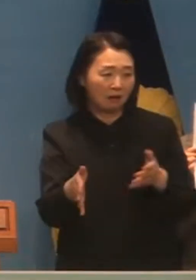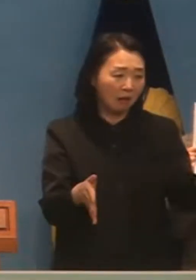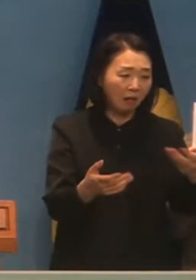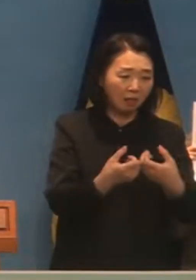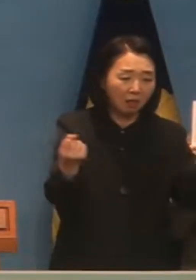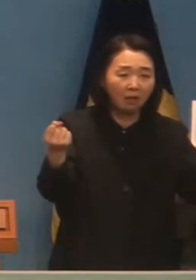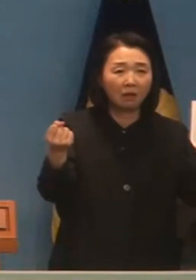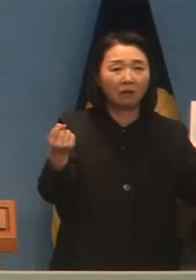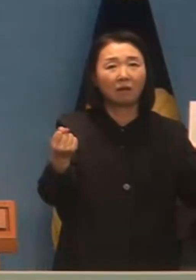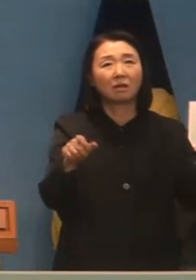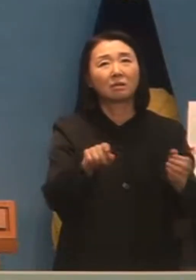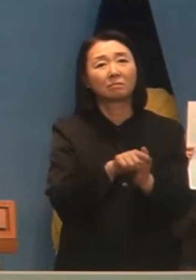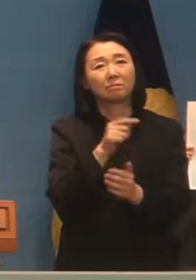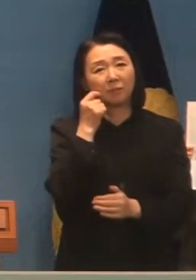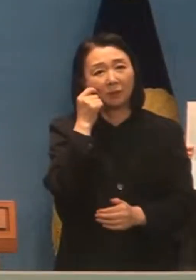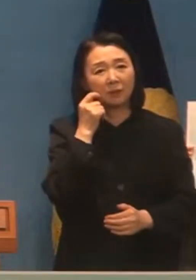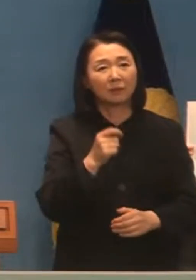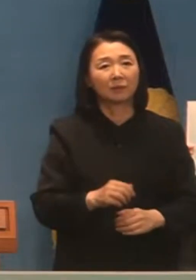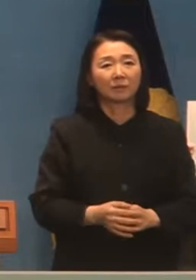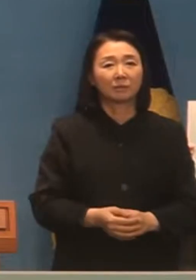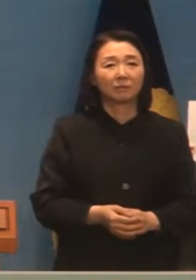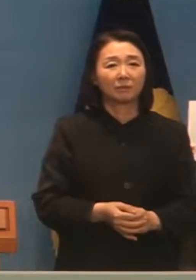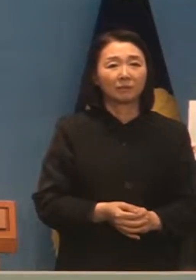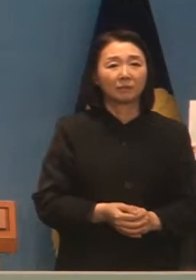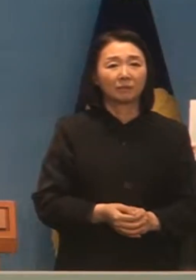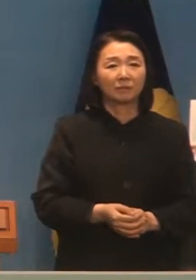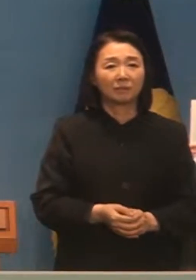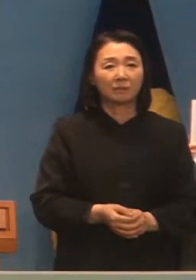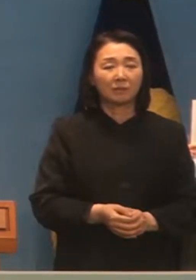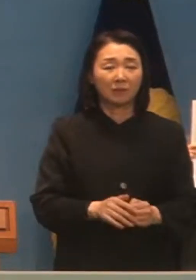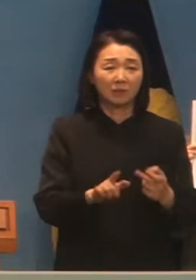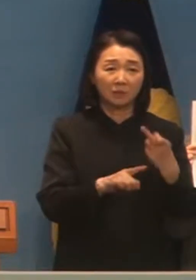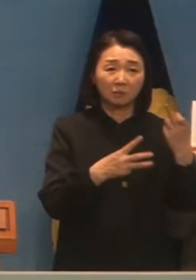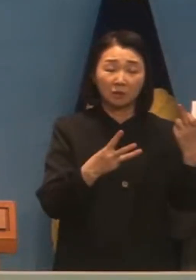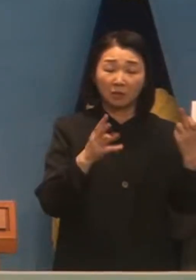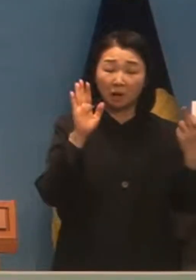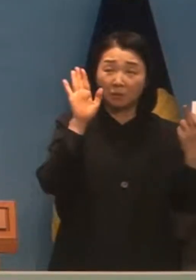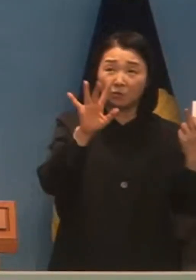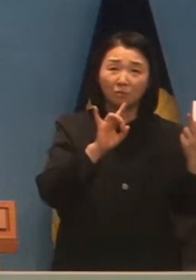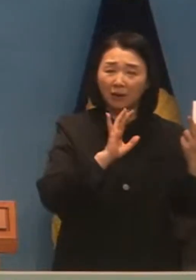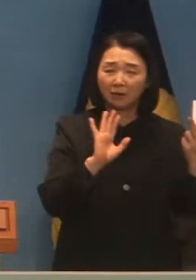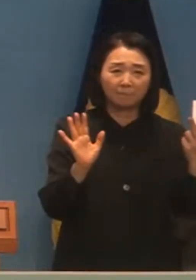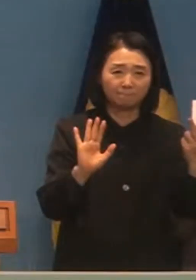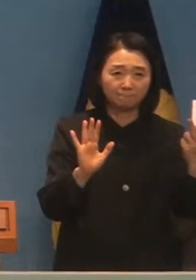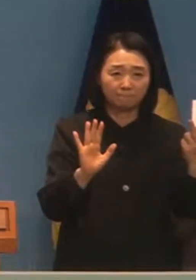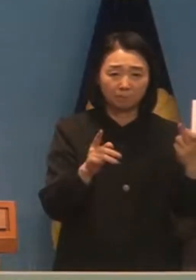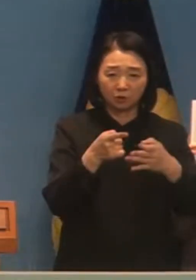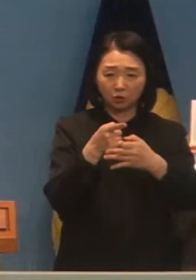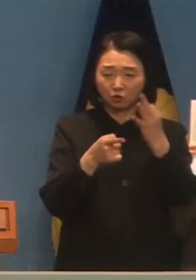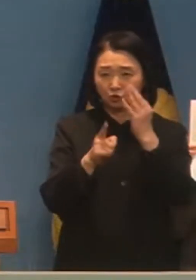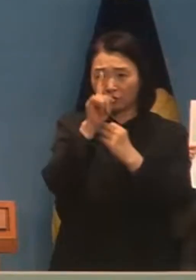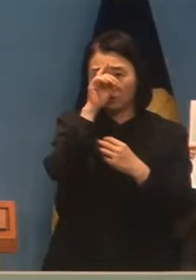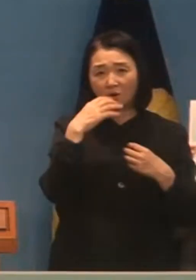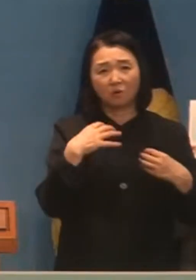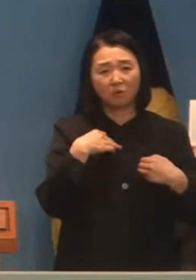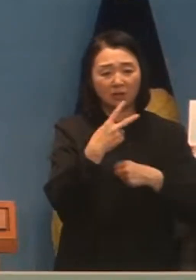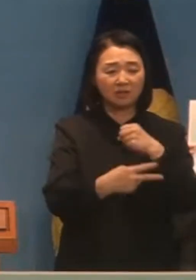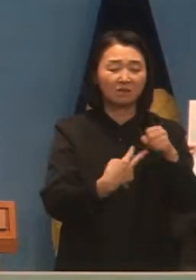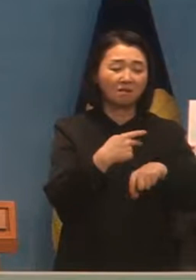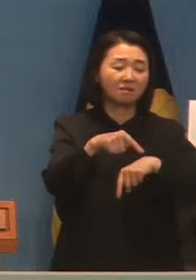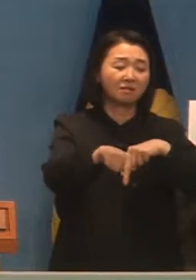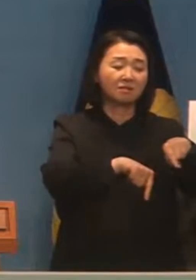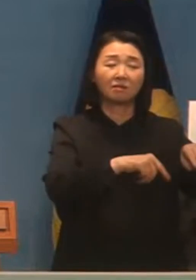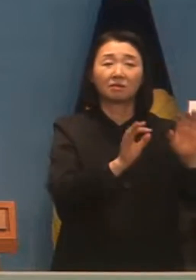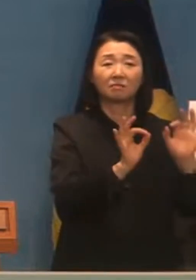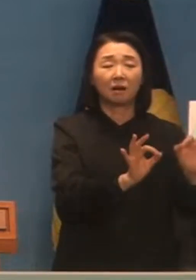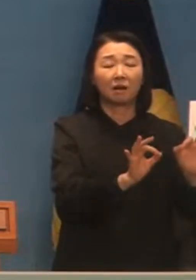믿기 어려운 시간이었습니다. 비단 12월 3일 이후만의 일은 아닙니다. 윤석열 정권의 지난 2년 반